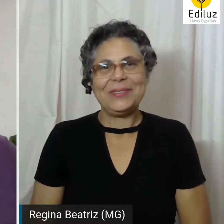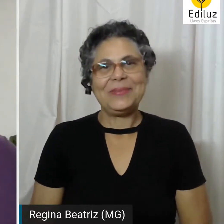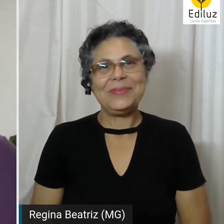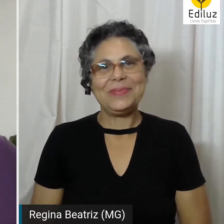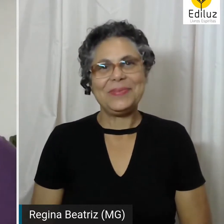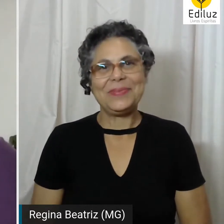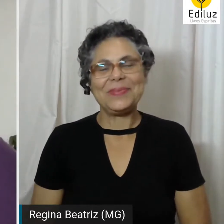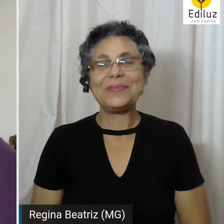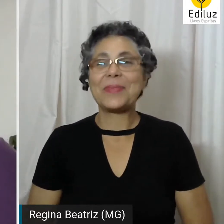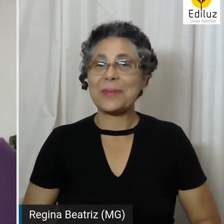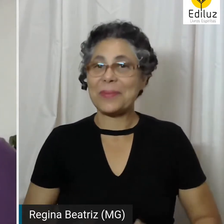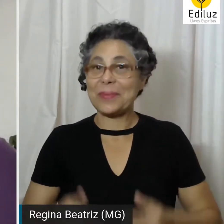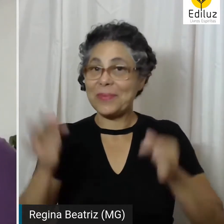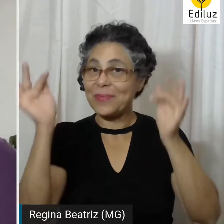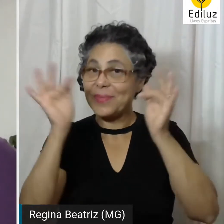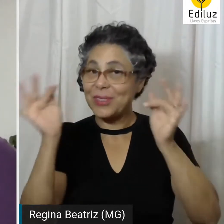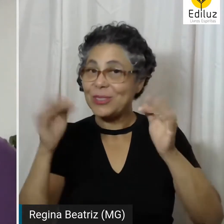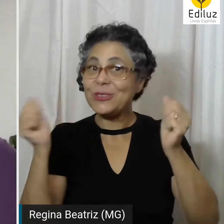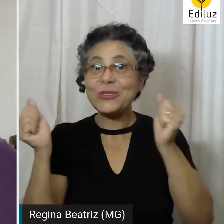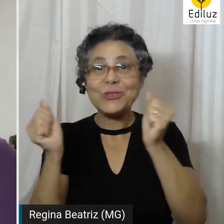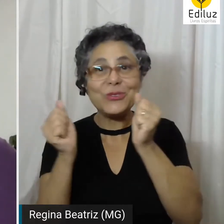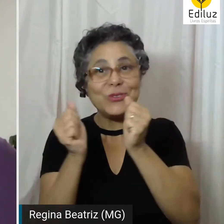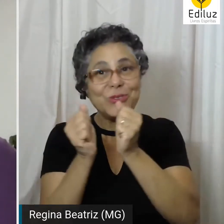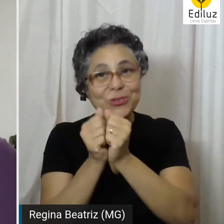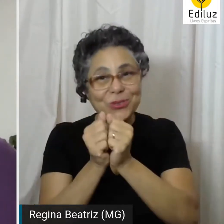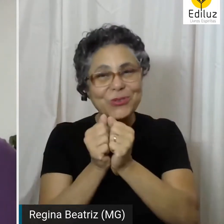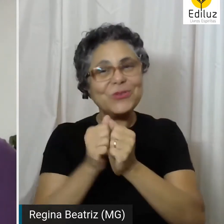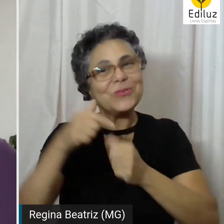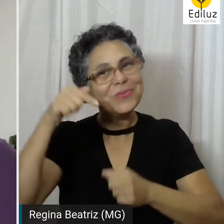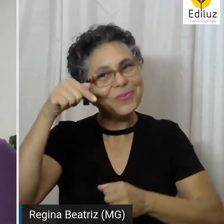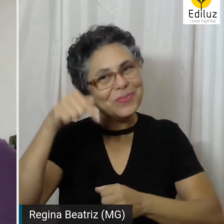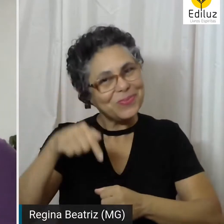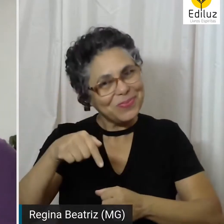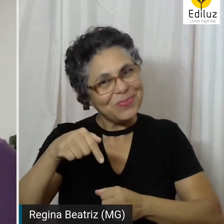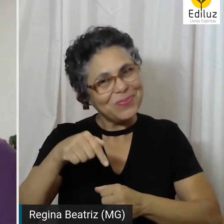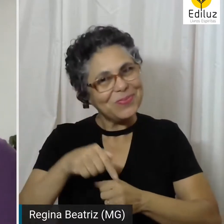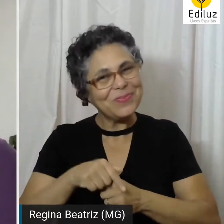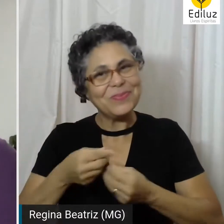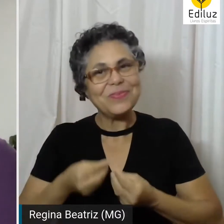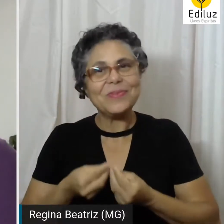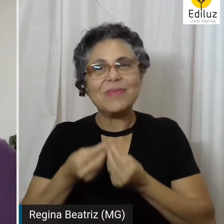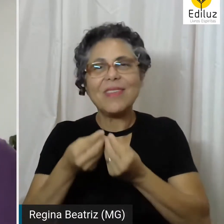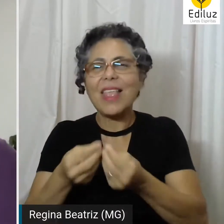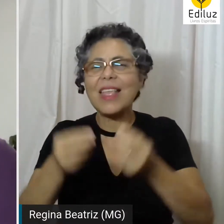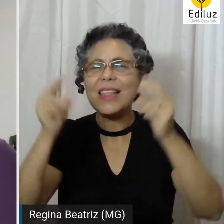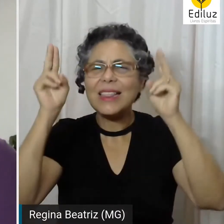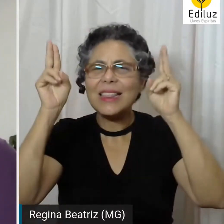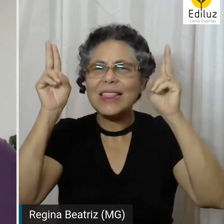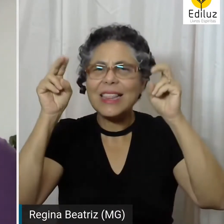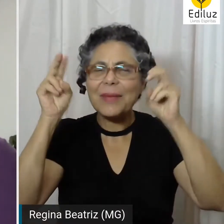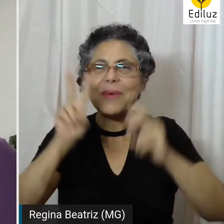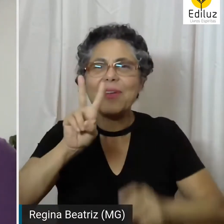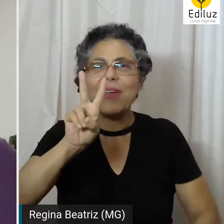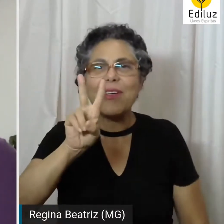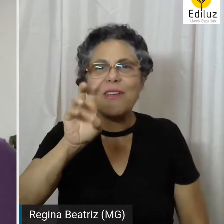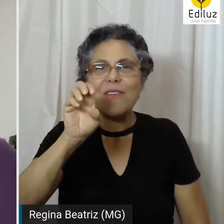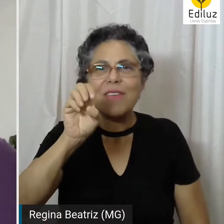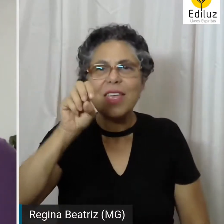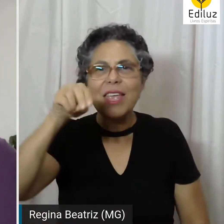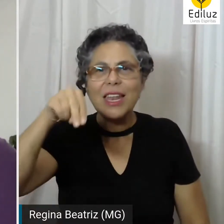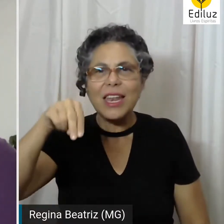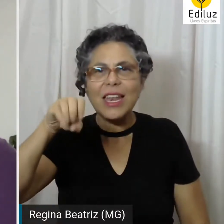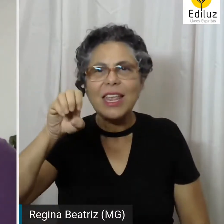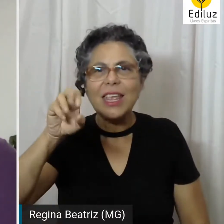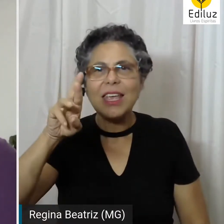Muito felizes por estarmos aqui, trazendo esse tema da veneranda,